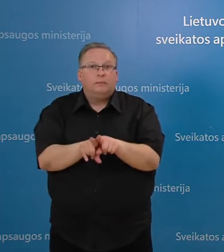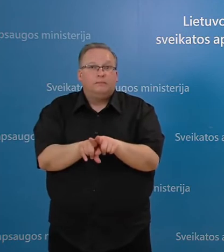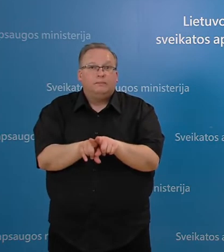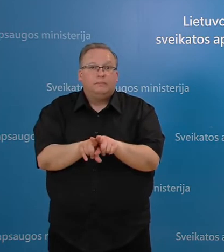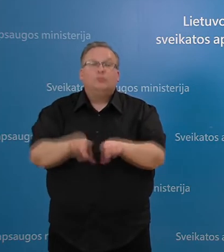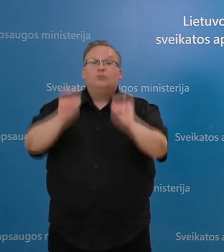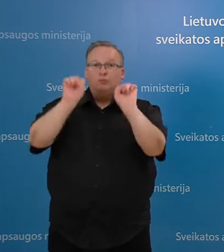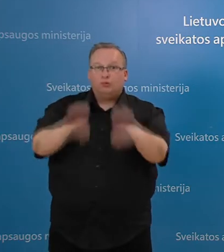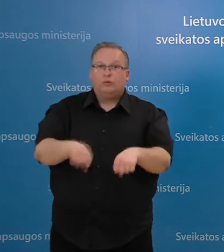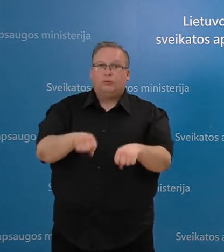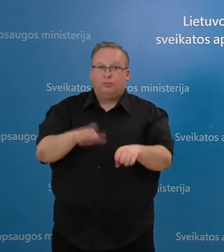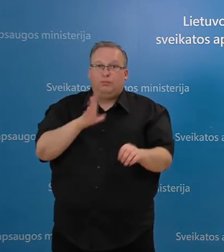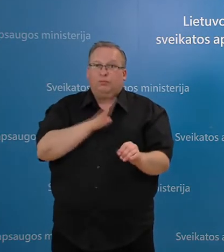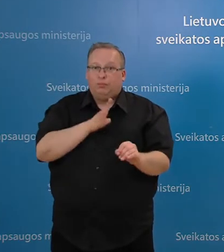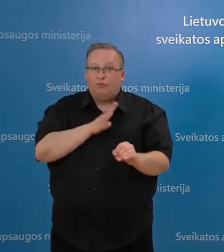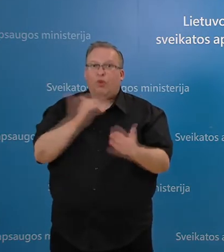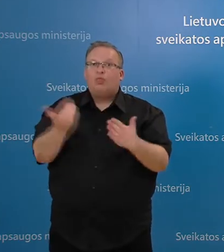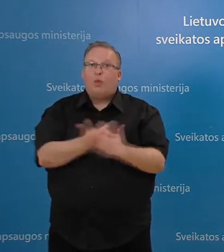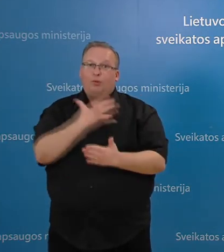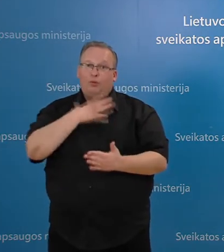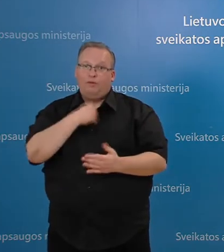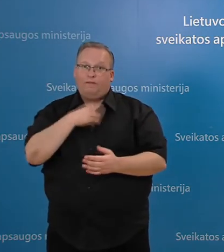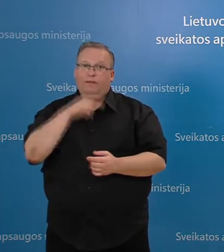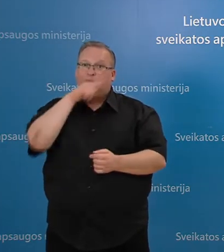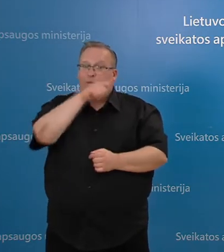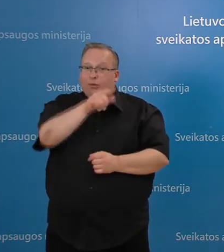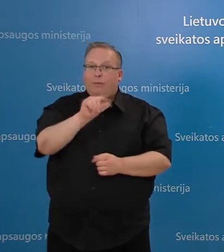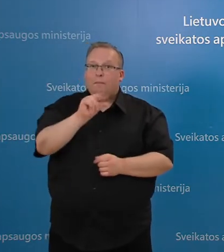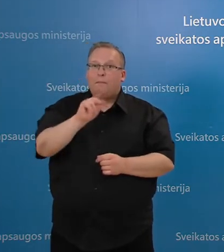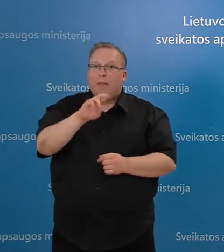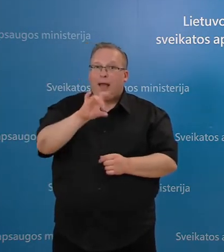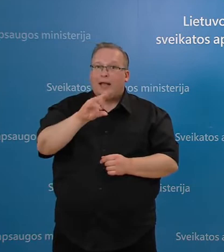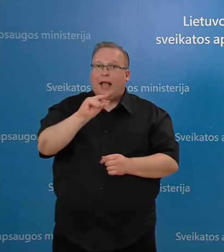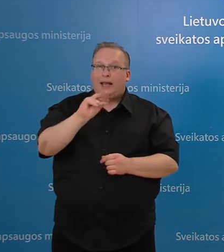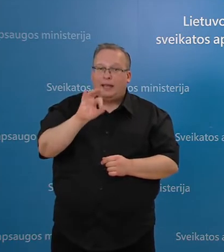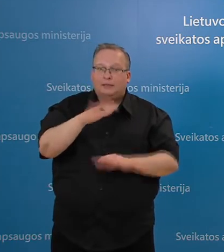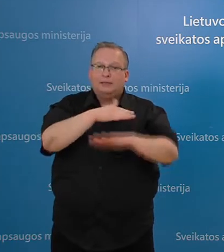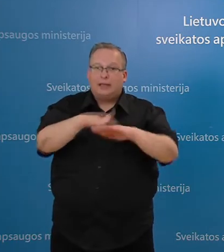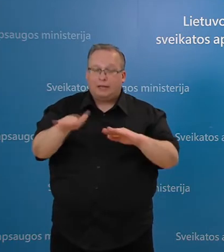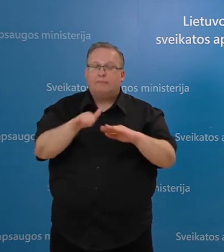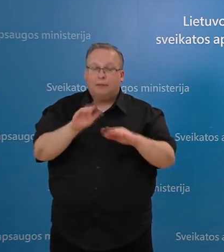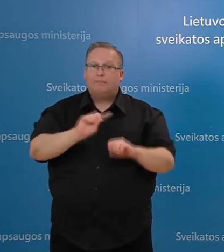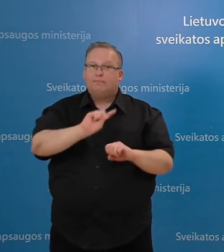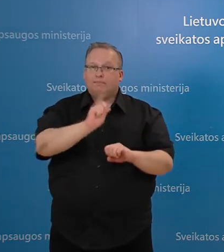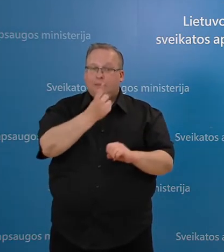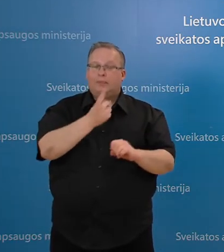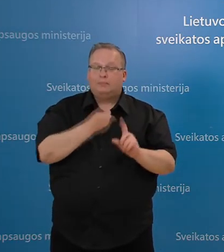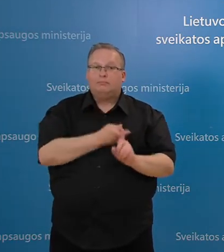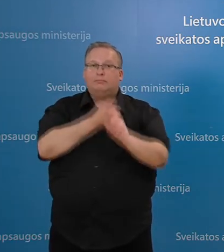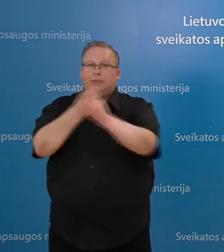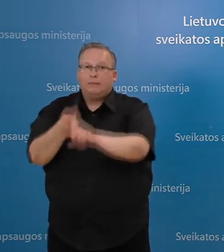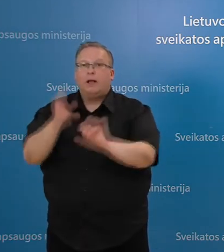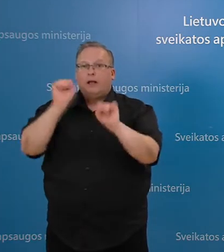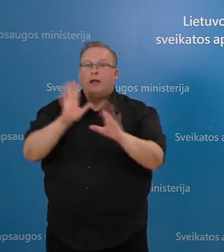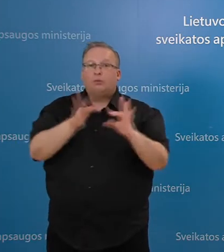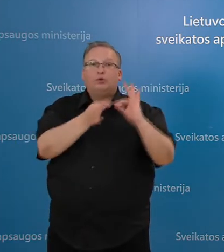galima užsikrėsti Naujojoje Vilnioje, Pergalės gatvėje. Taip pat kita hipotezė, kad galėtų tai būti